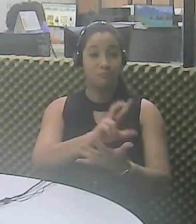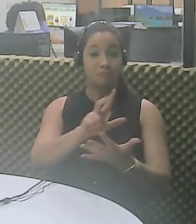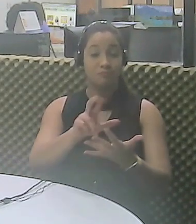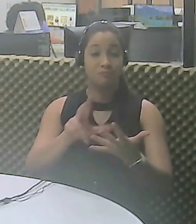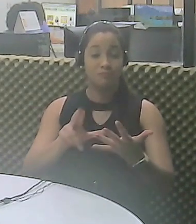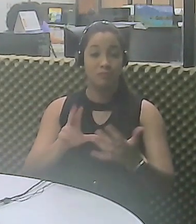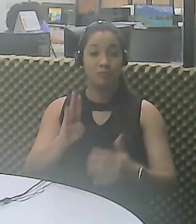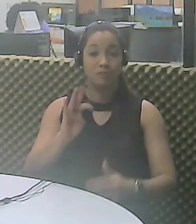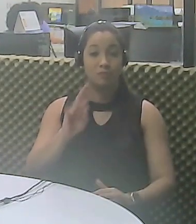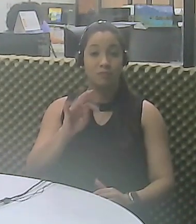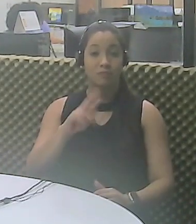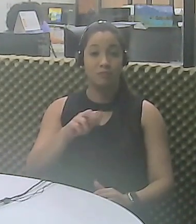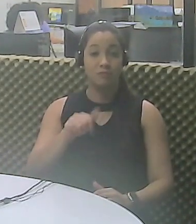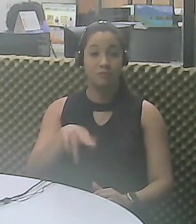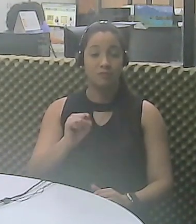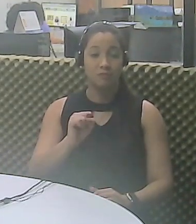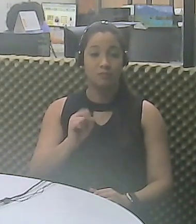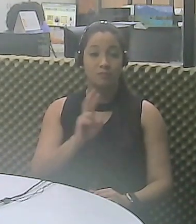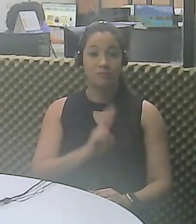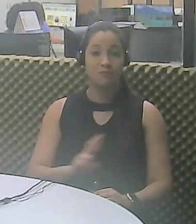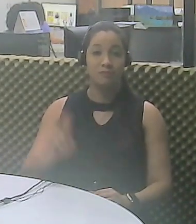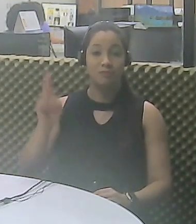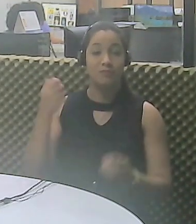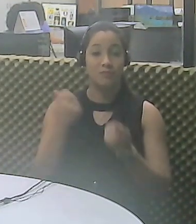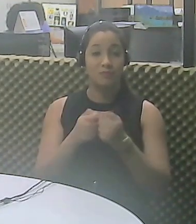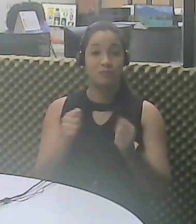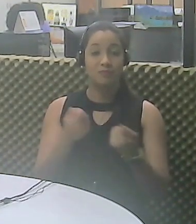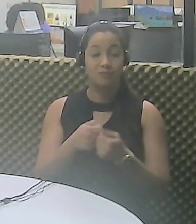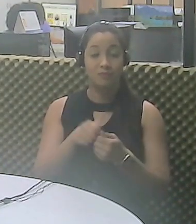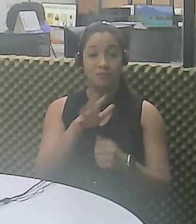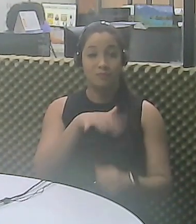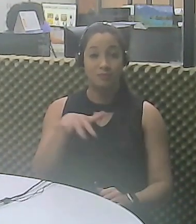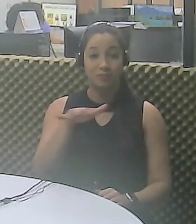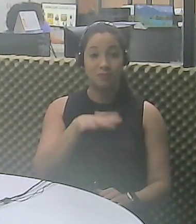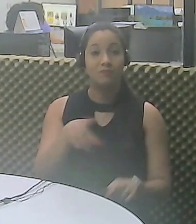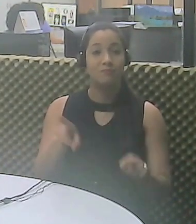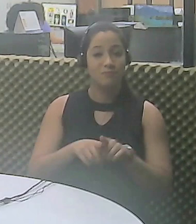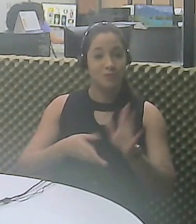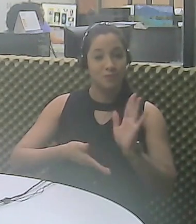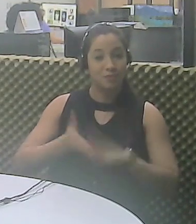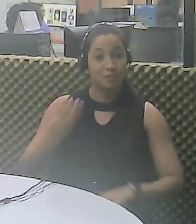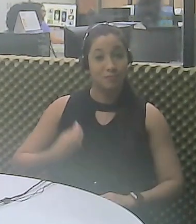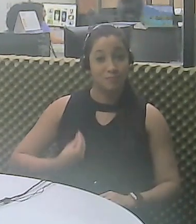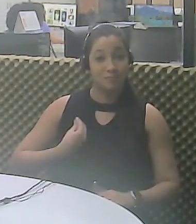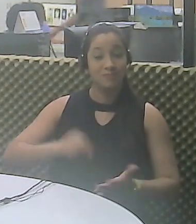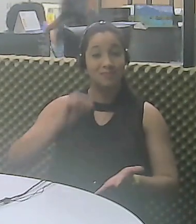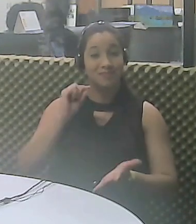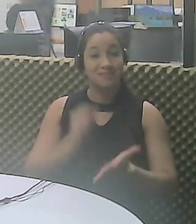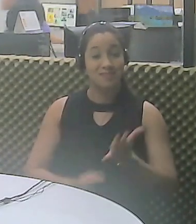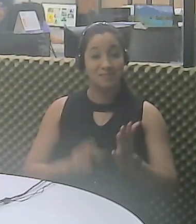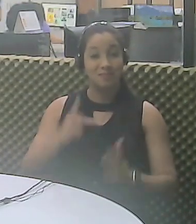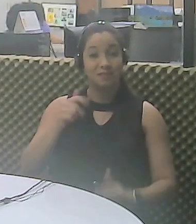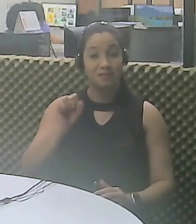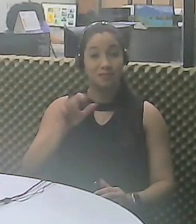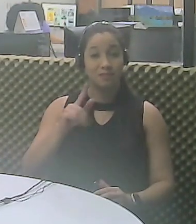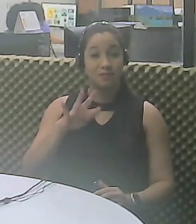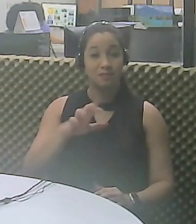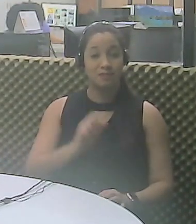A Ubertrans, que representa as concessionárias do transporte público, também esteve presente fazendo cadastro do passe